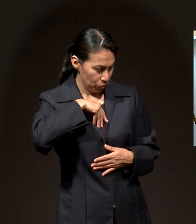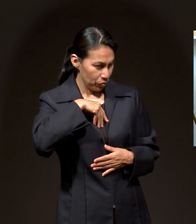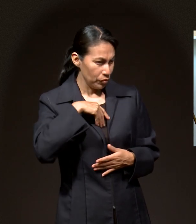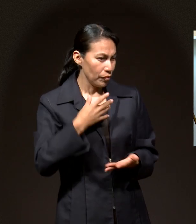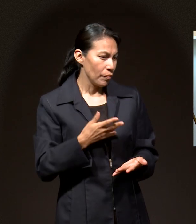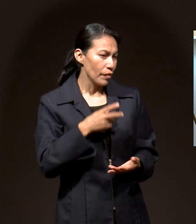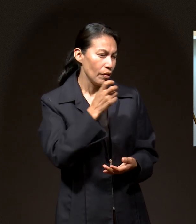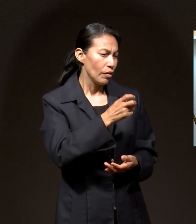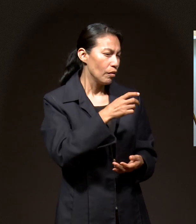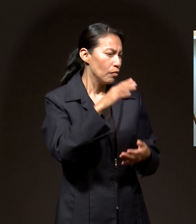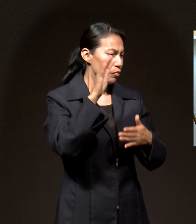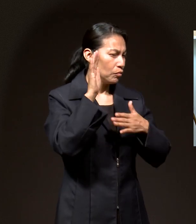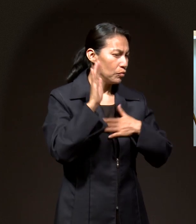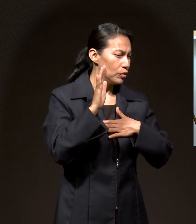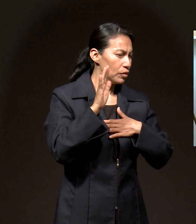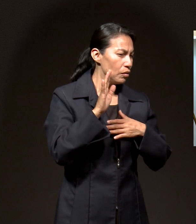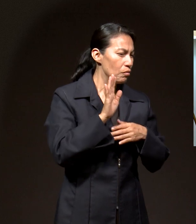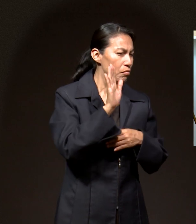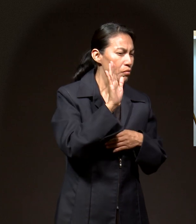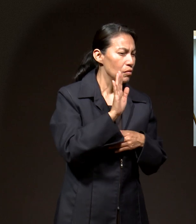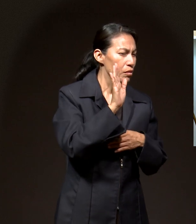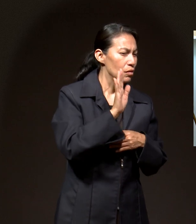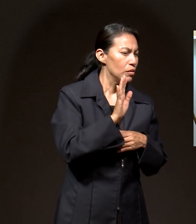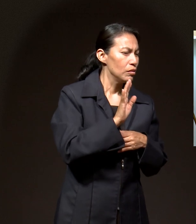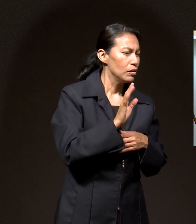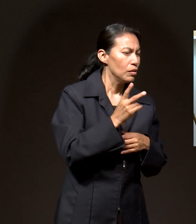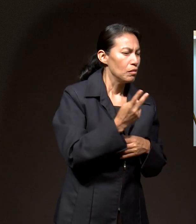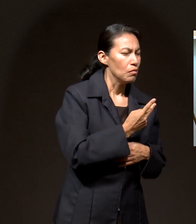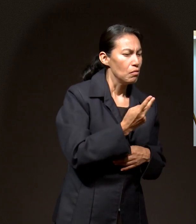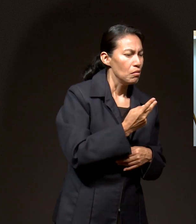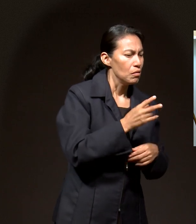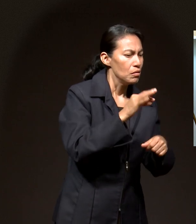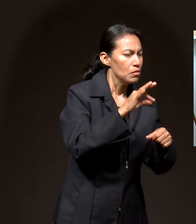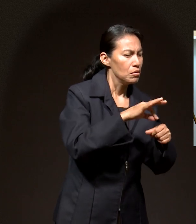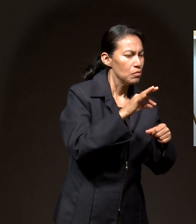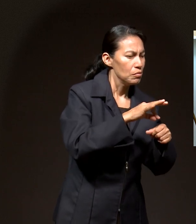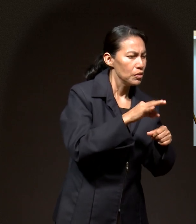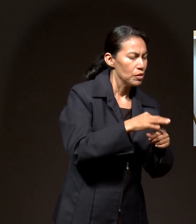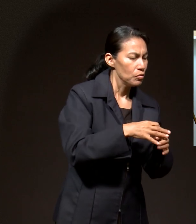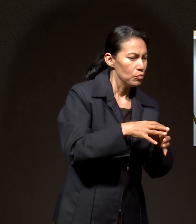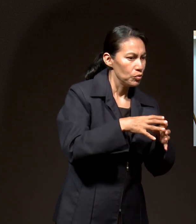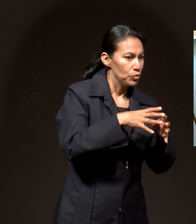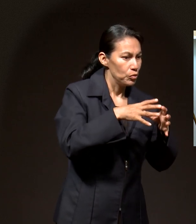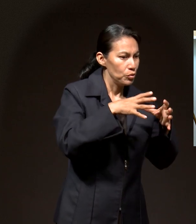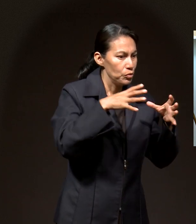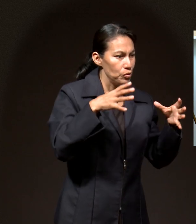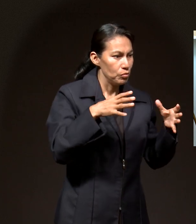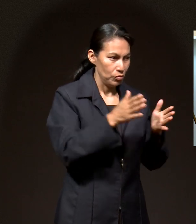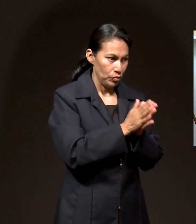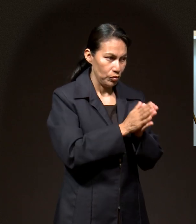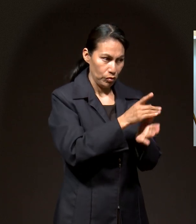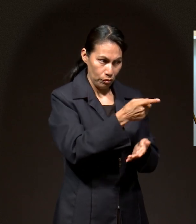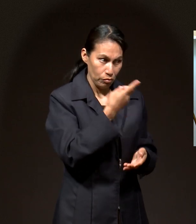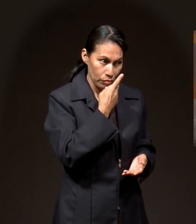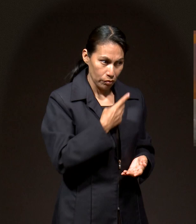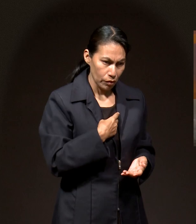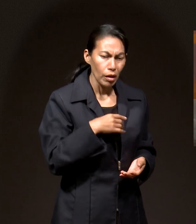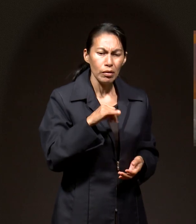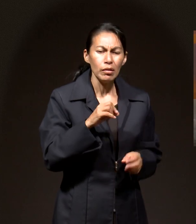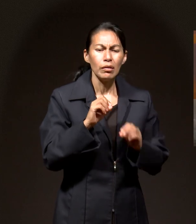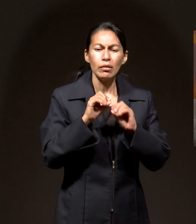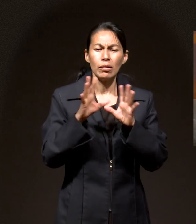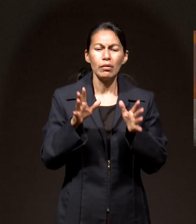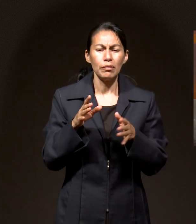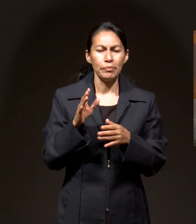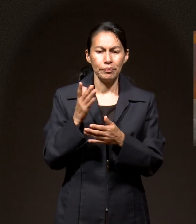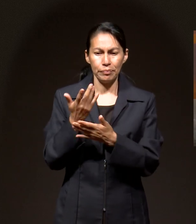propia. Y esa promesa va a ser como una semilla que va a crecer y va a dar fruto para la gloria de Dios. ¿Cuál es esa promesa? Sí,